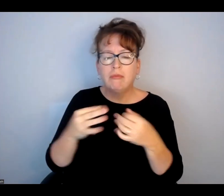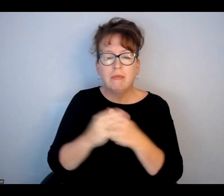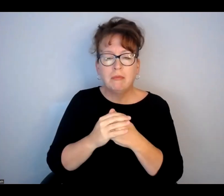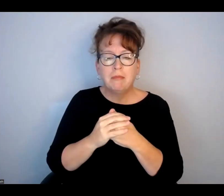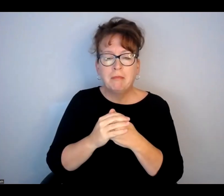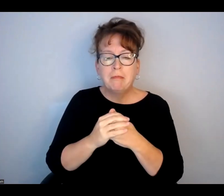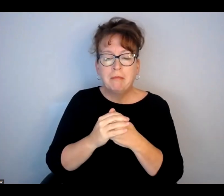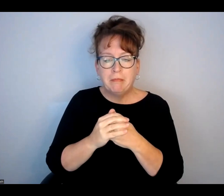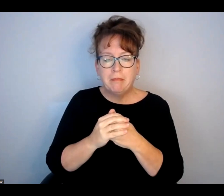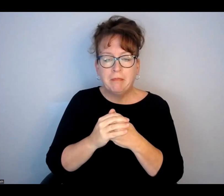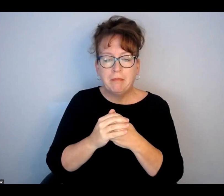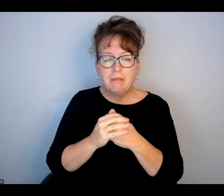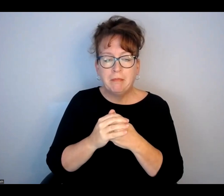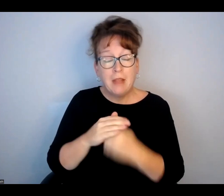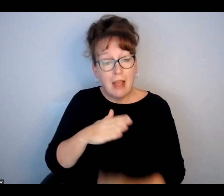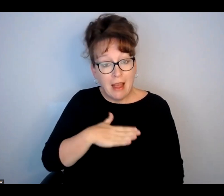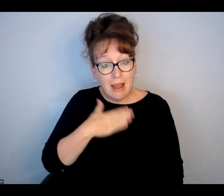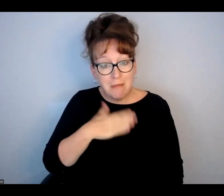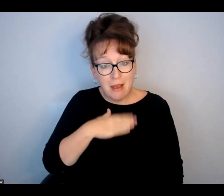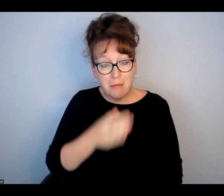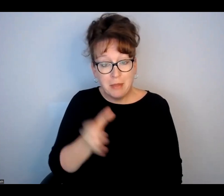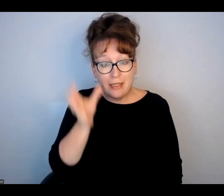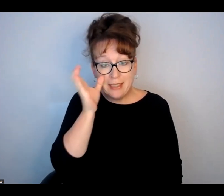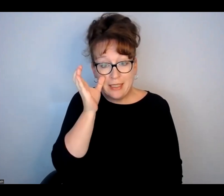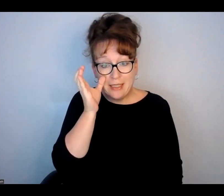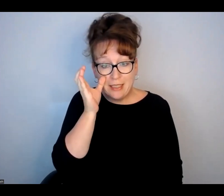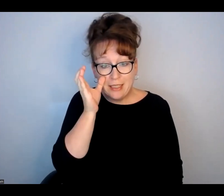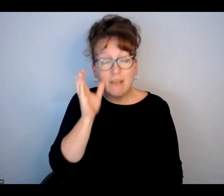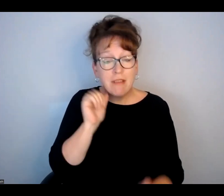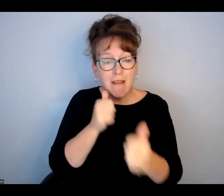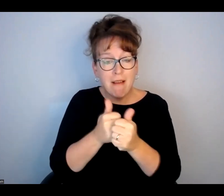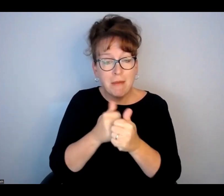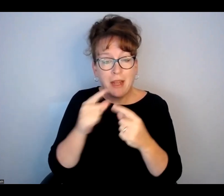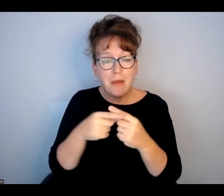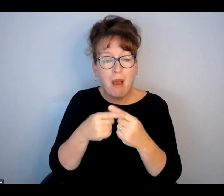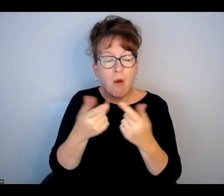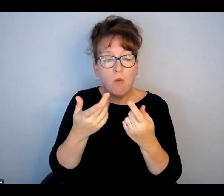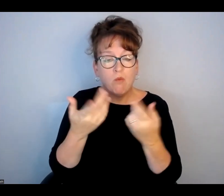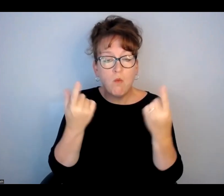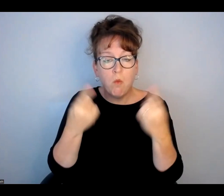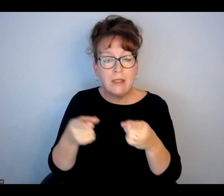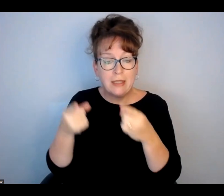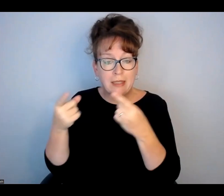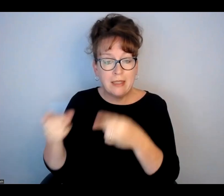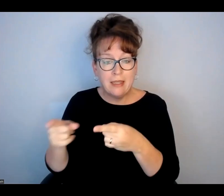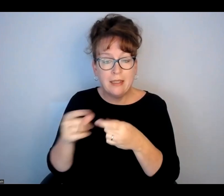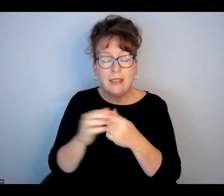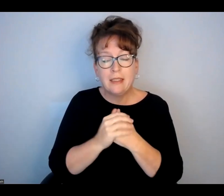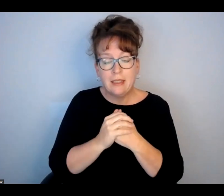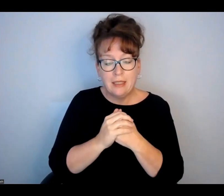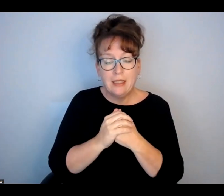resumen eh Me alegra escuchar la actualización de dónde están